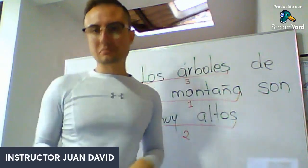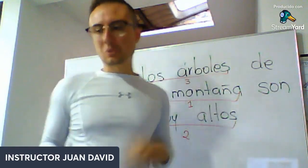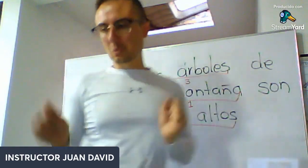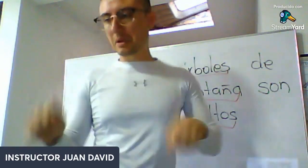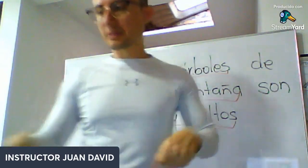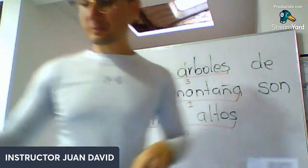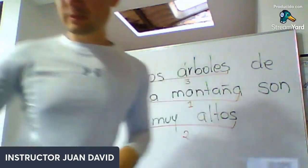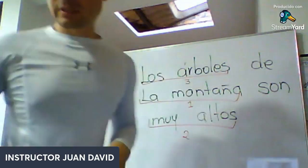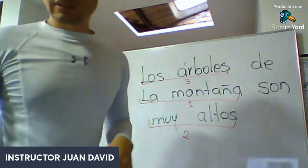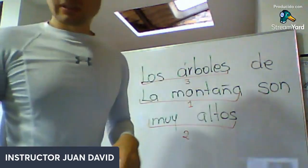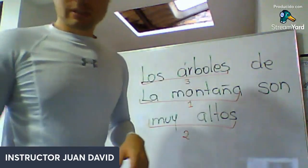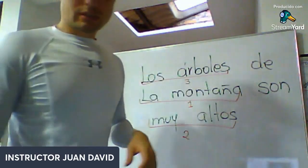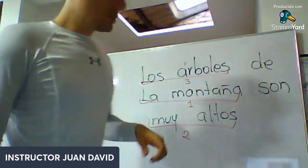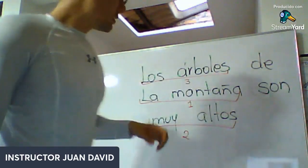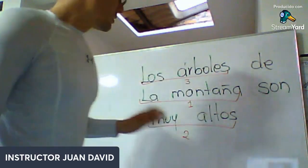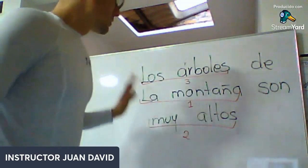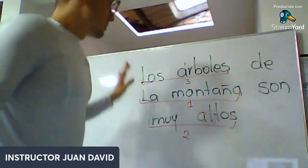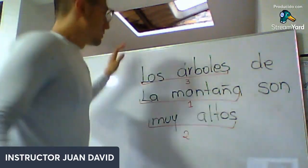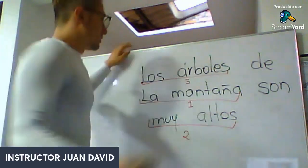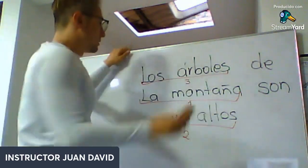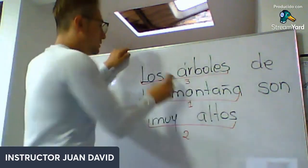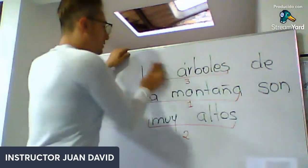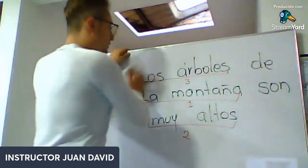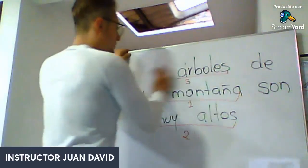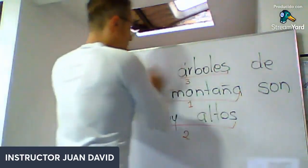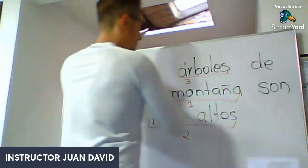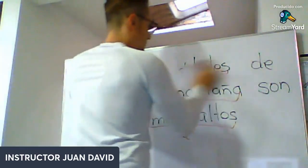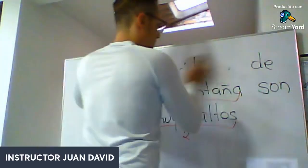si es una buena es un buen orden camila